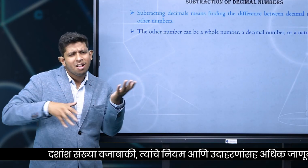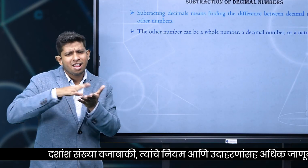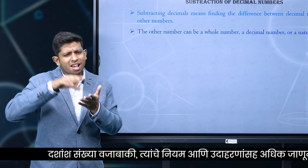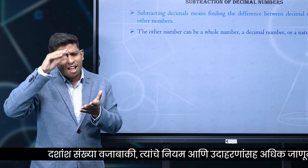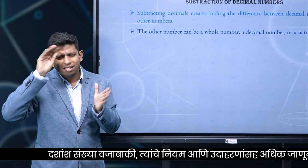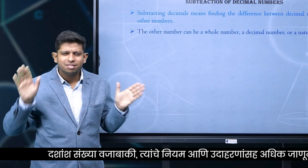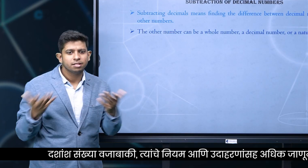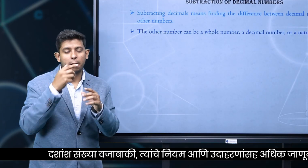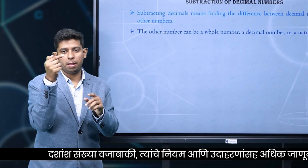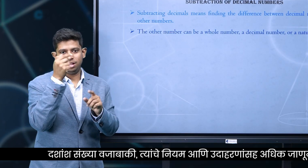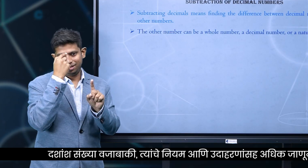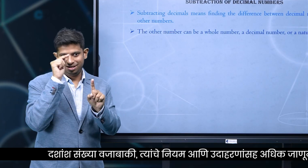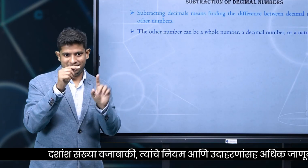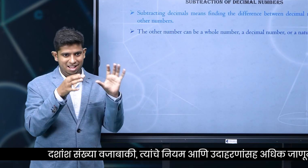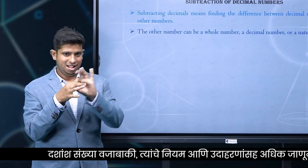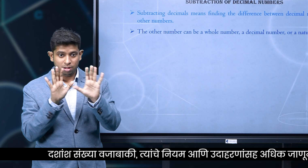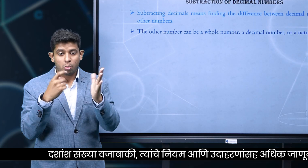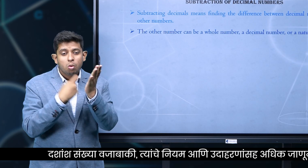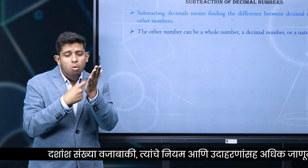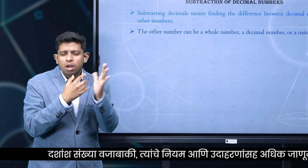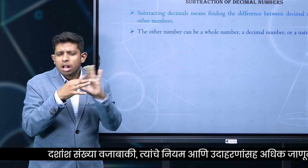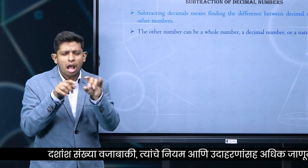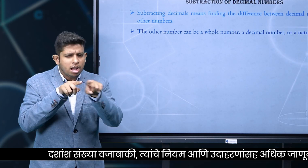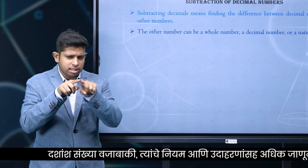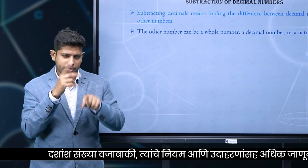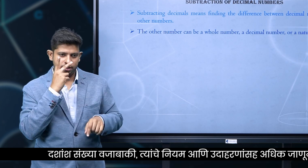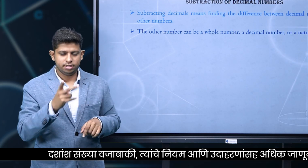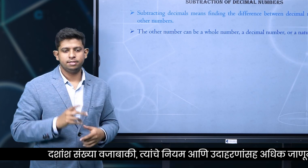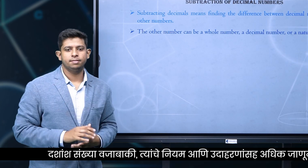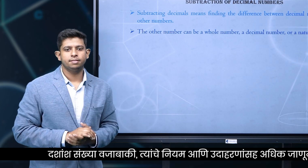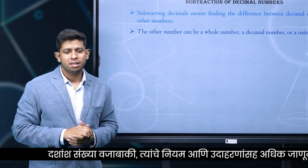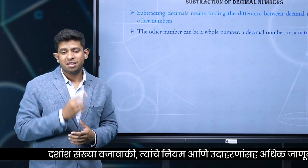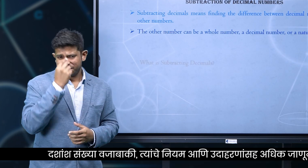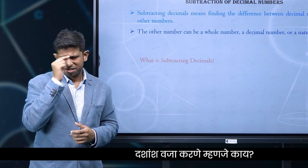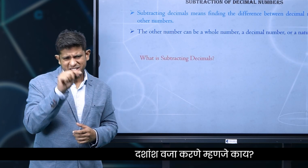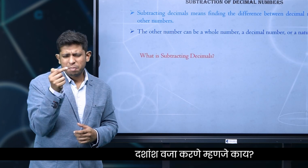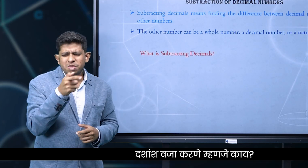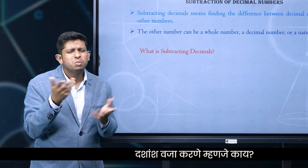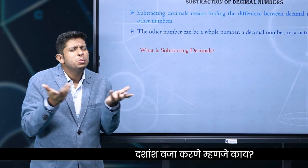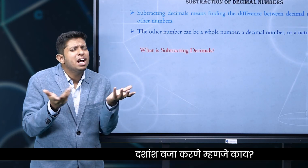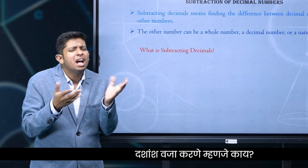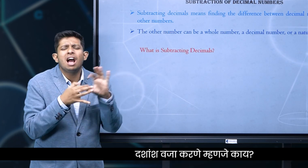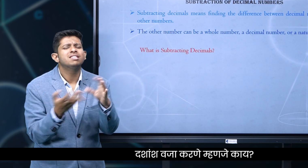दशांश संख्या वजाबाकी, त्यांचे नियम आणि उदाहरणांसह अधिक समजून घेऊया. दशांश वजा करणे म्हणजे